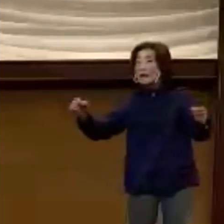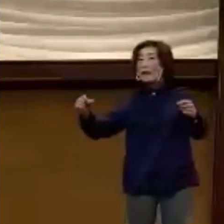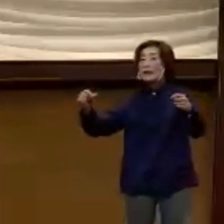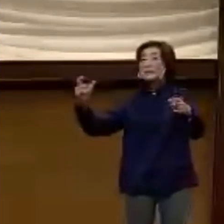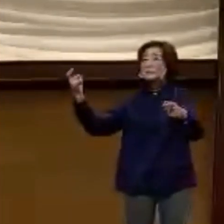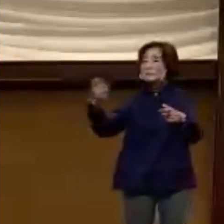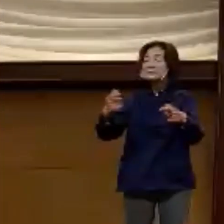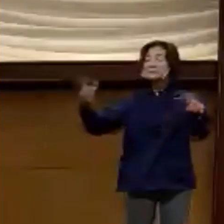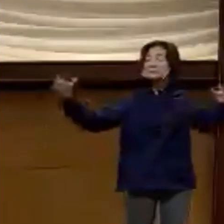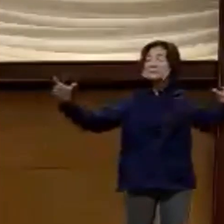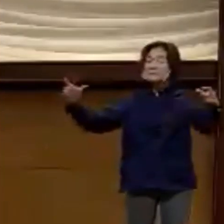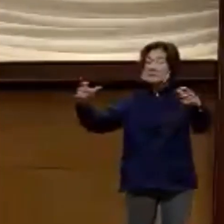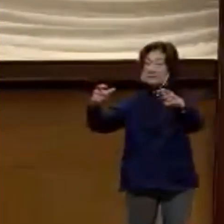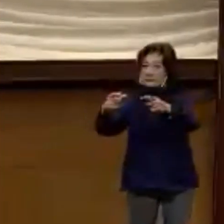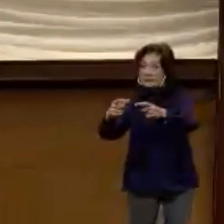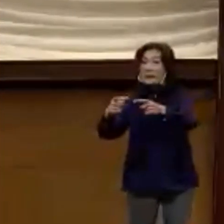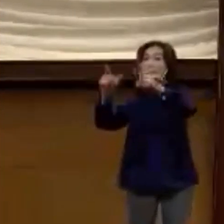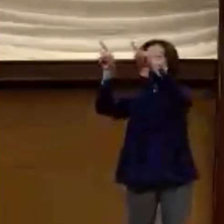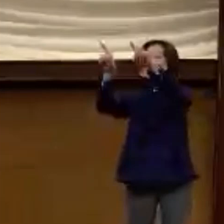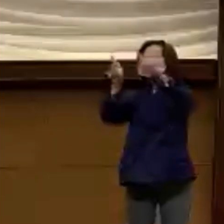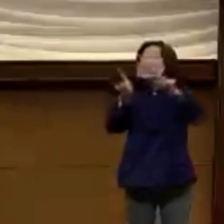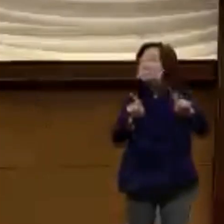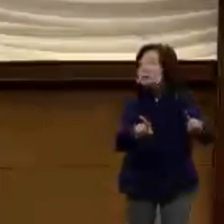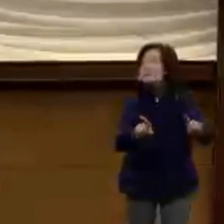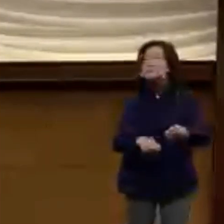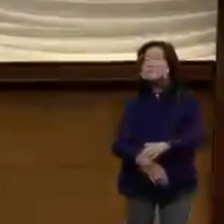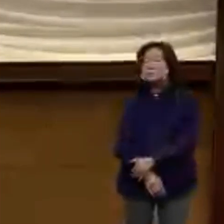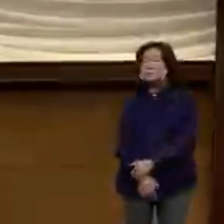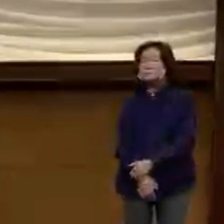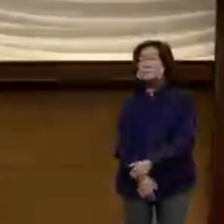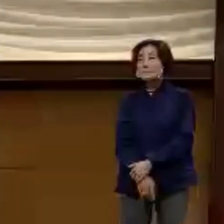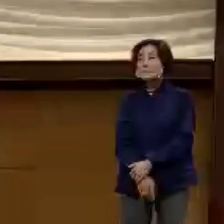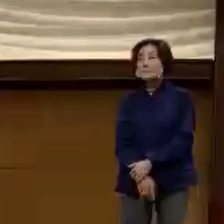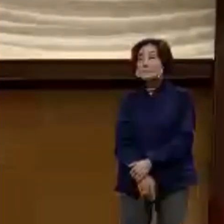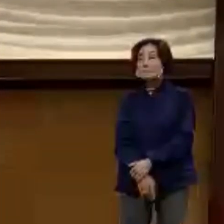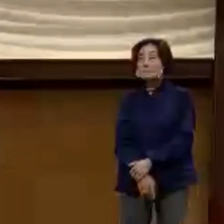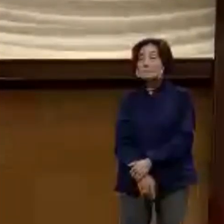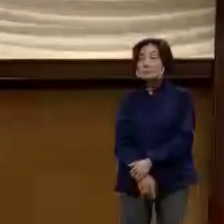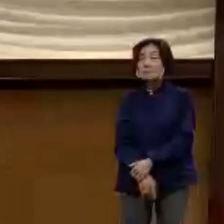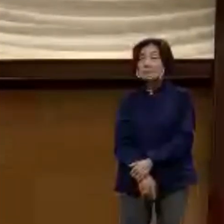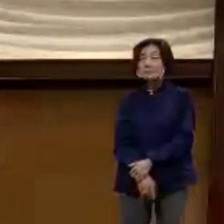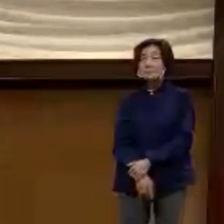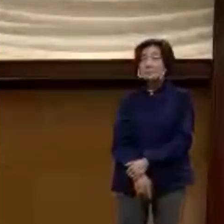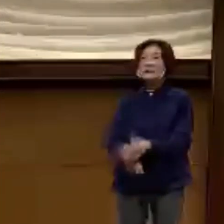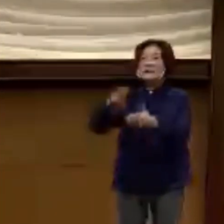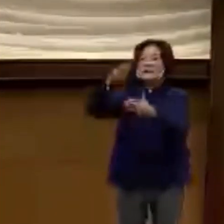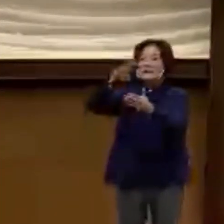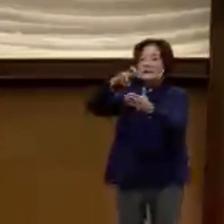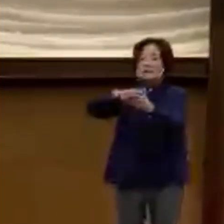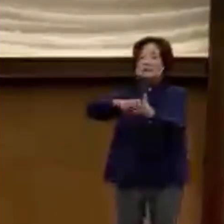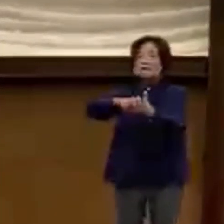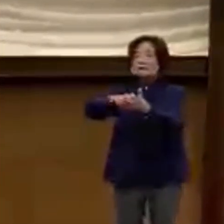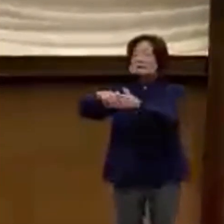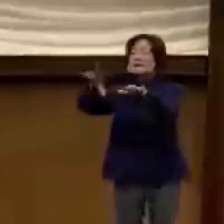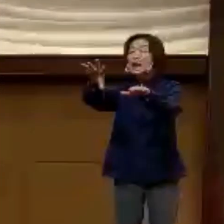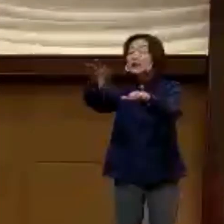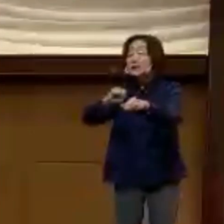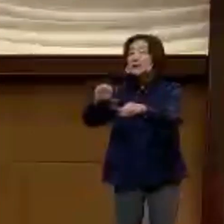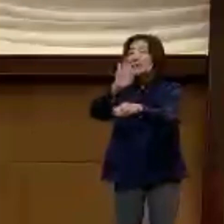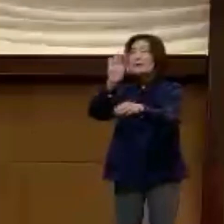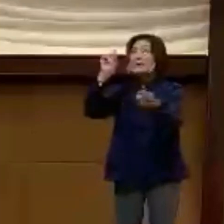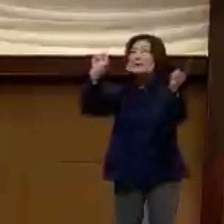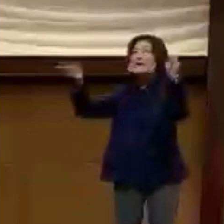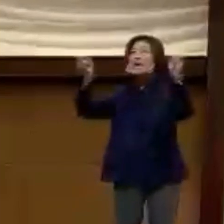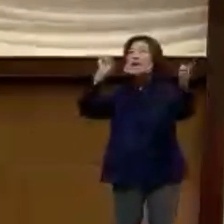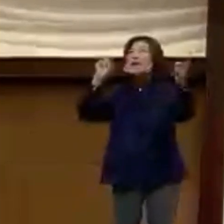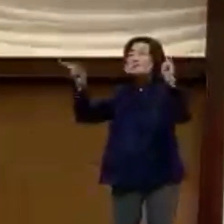縮んでいるから減っているんです。沈む船の中の椅子取りゲームをやらされて、勝って